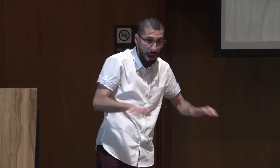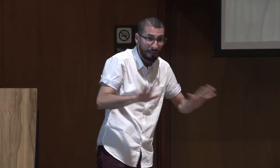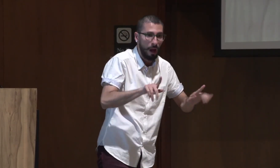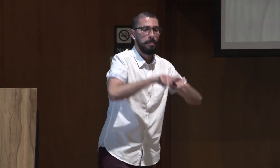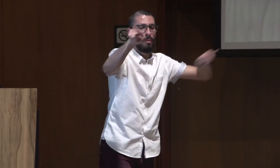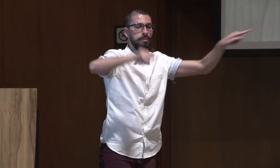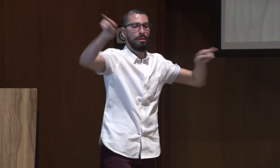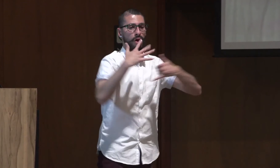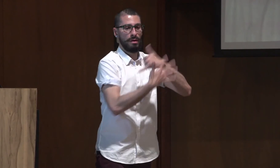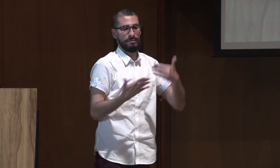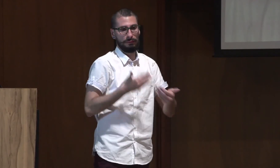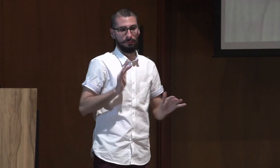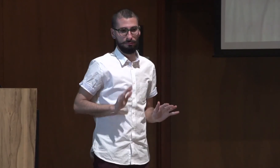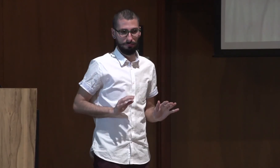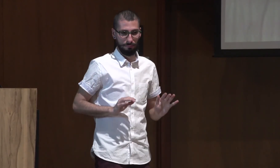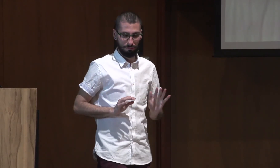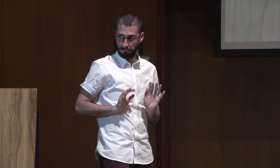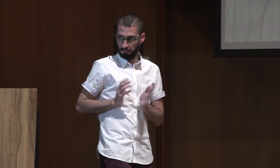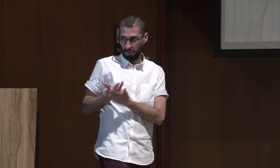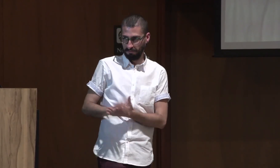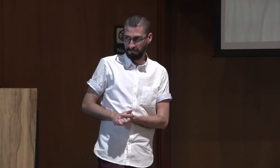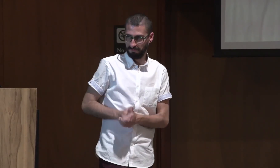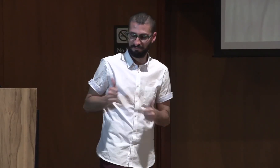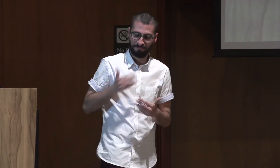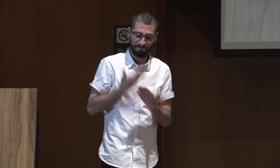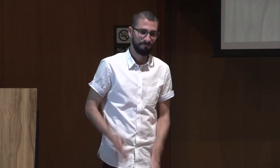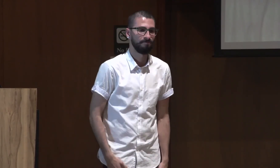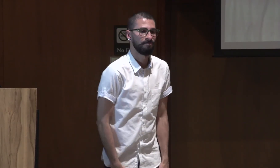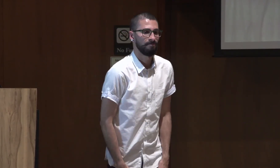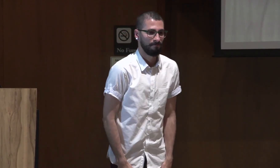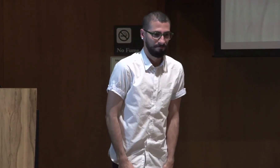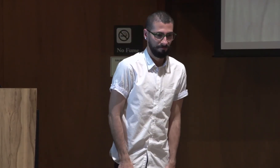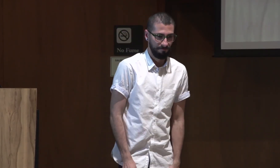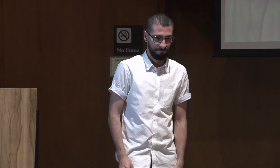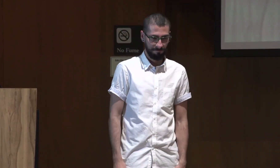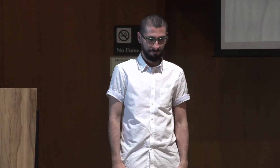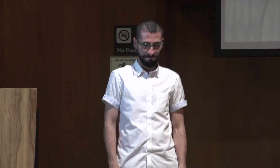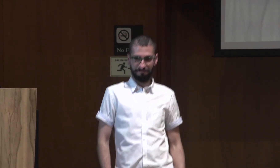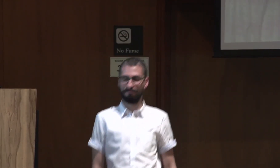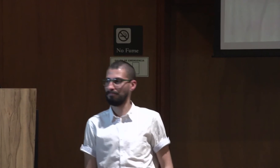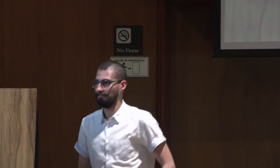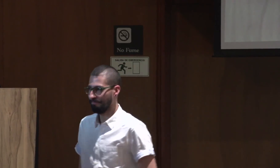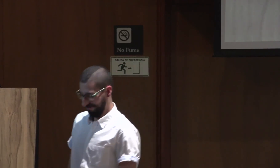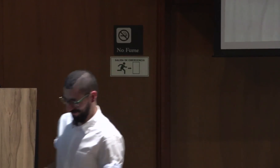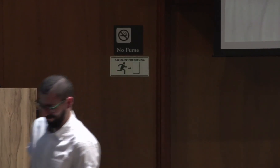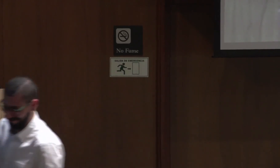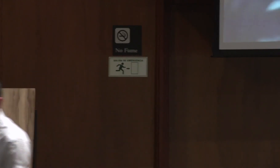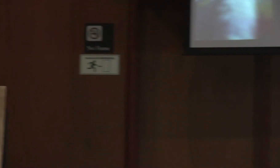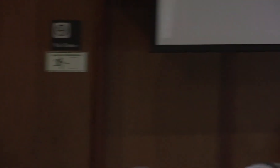también sean multiplicadores de esta información y de alguna u otra manera llegar así a todos los territorios y a todas las personas sordas de Colombia. Muchas